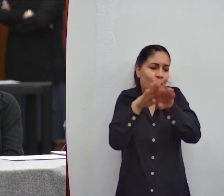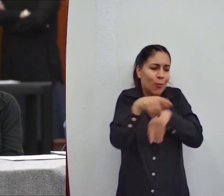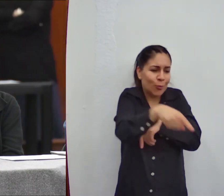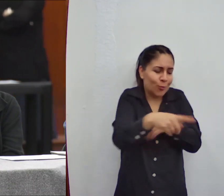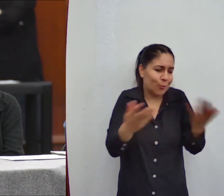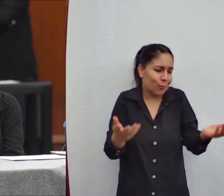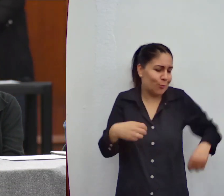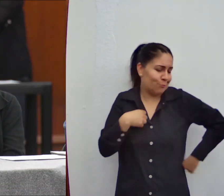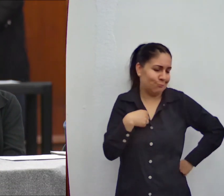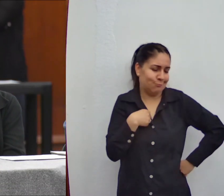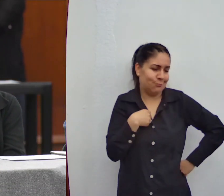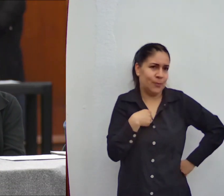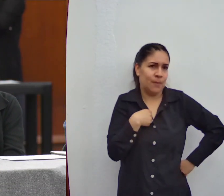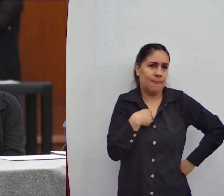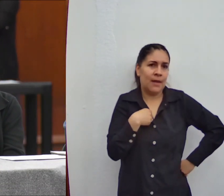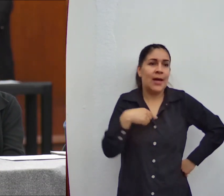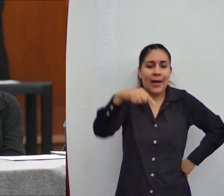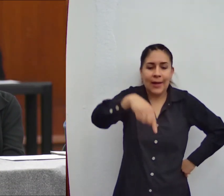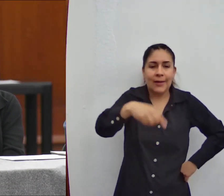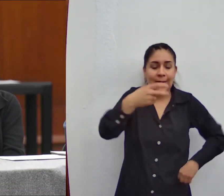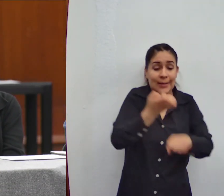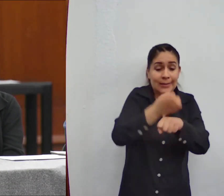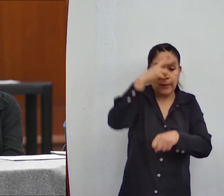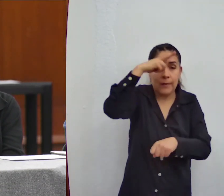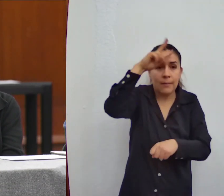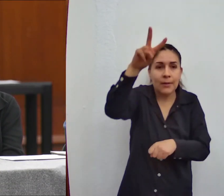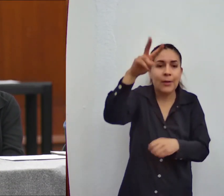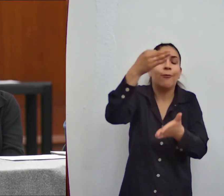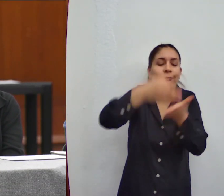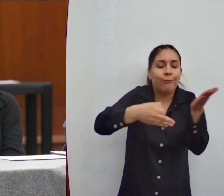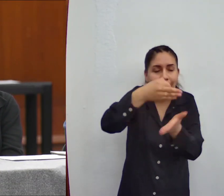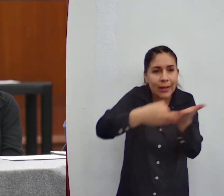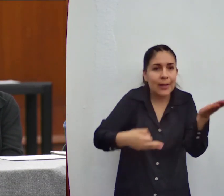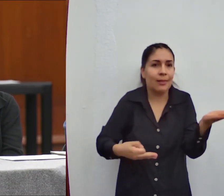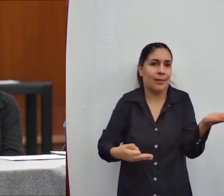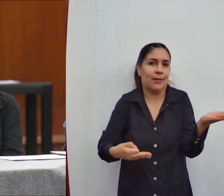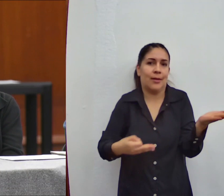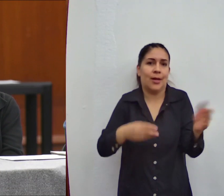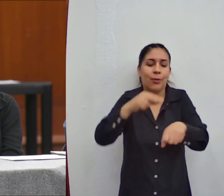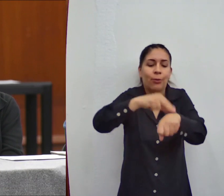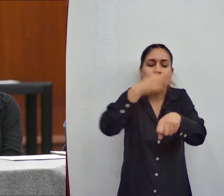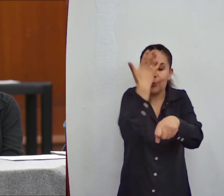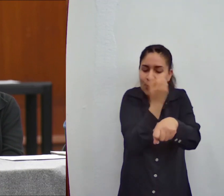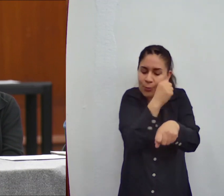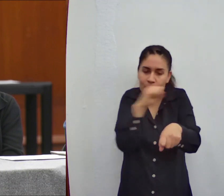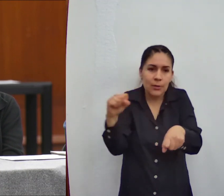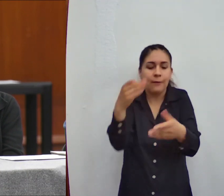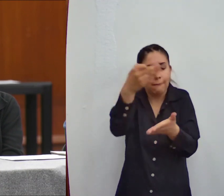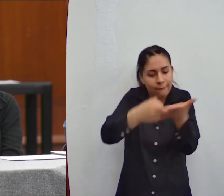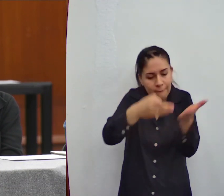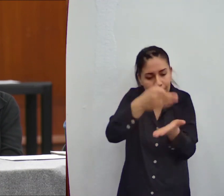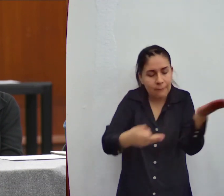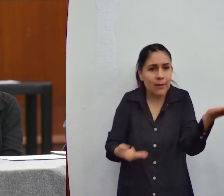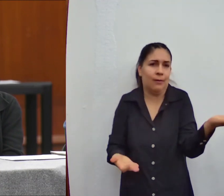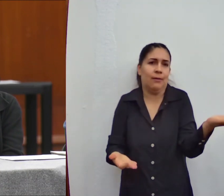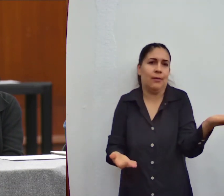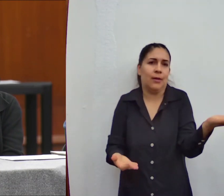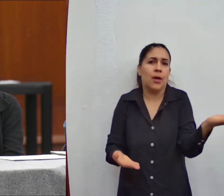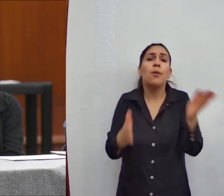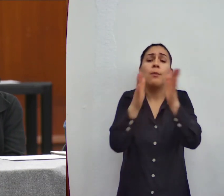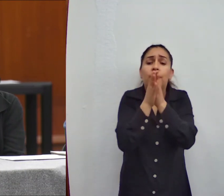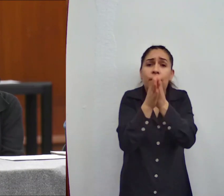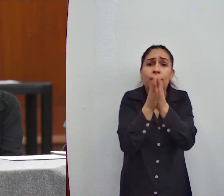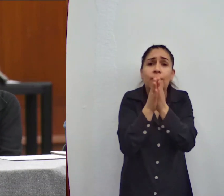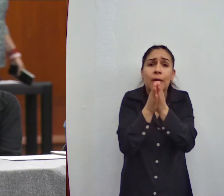la capacidad, la sensibilidad, la observación para detectar los síntomas de las personas y que no las